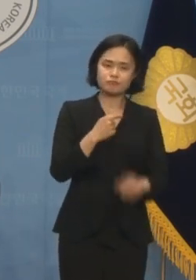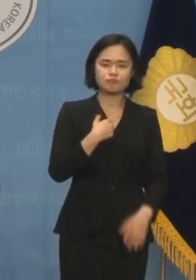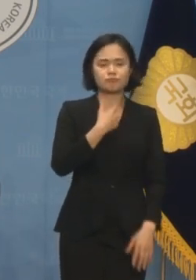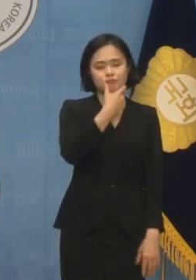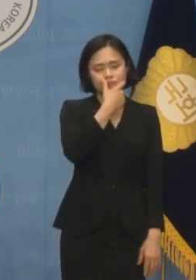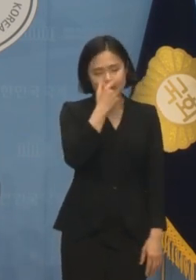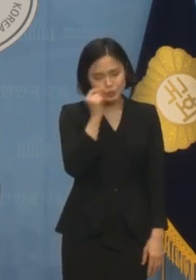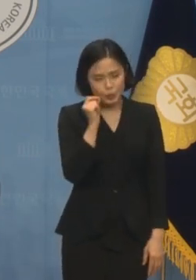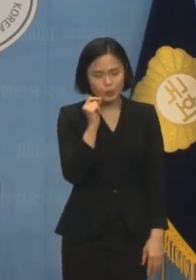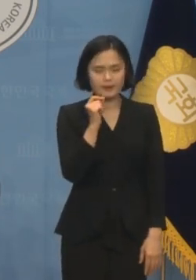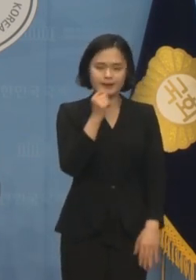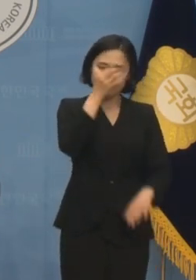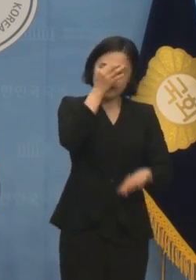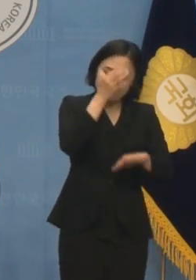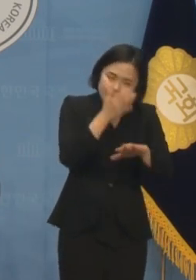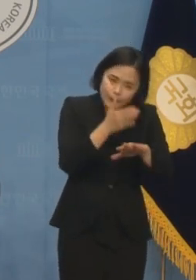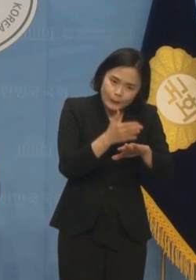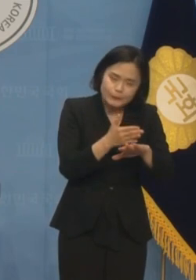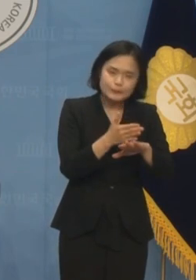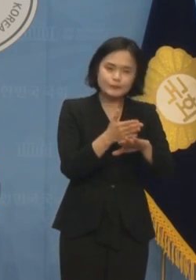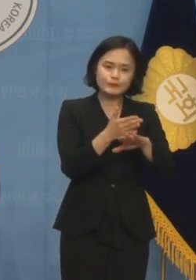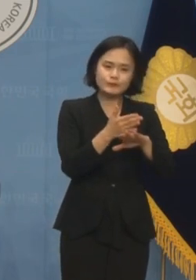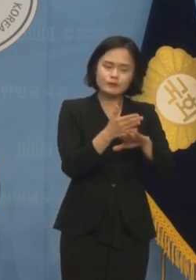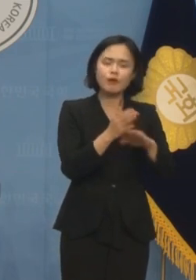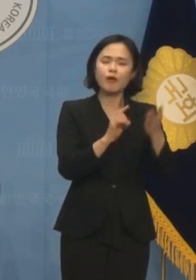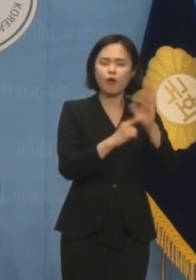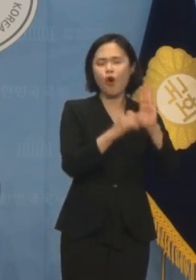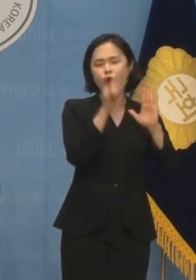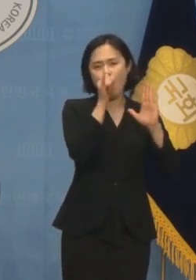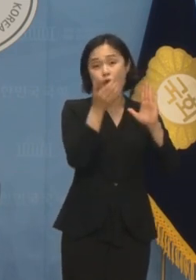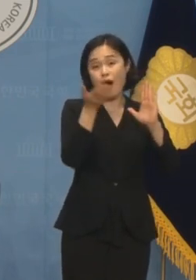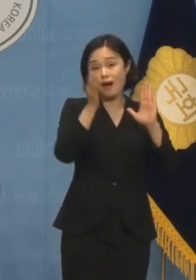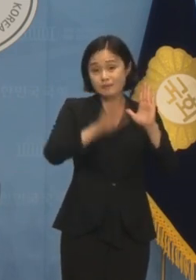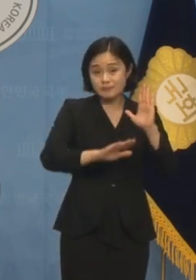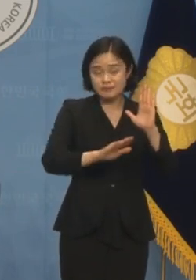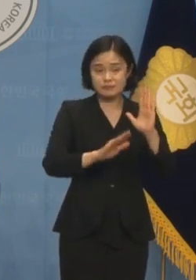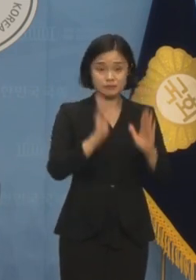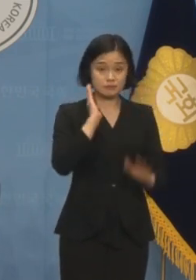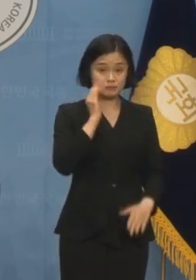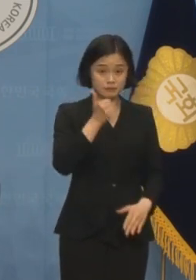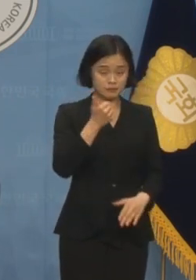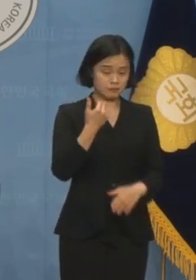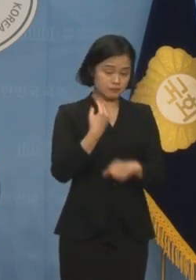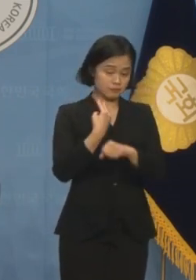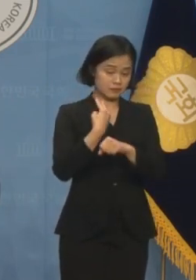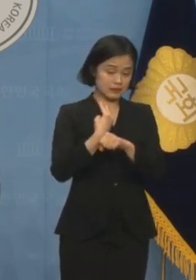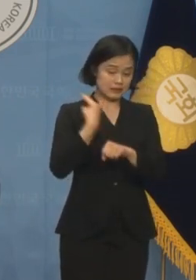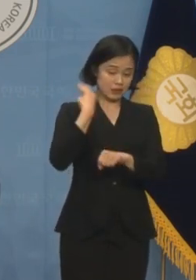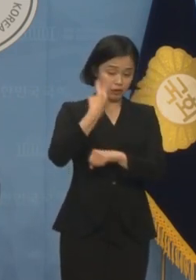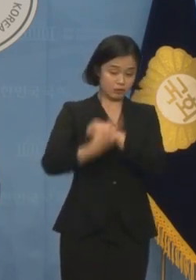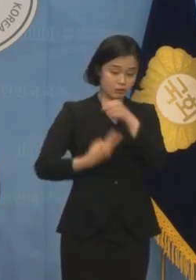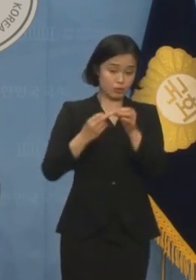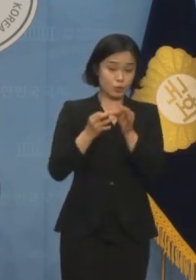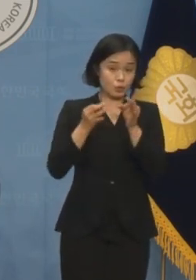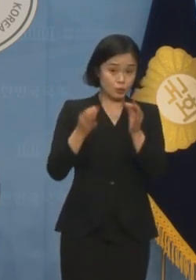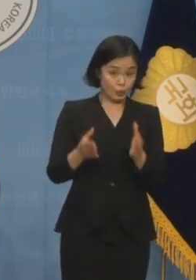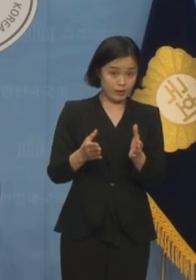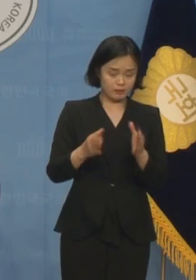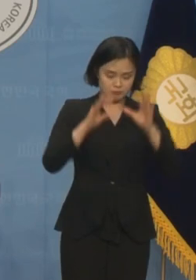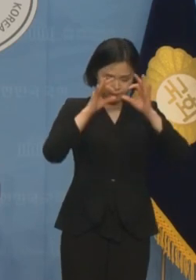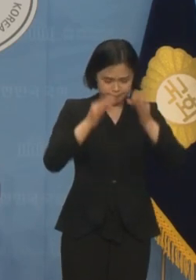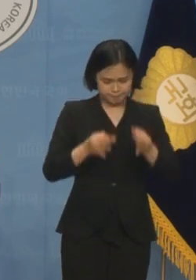표현을 사용했습니다. 하지만 윤 대통령이 지난 2년 국정 운영에 대해서 반성을